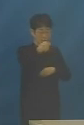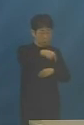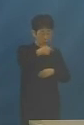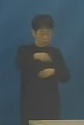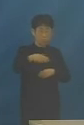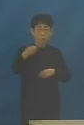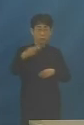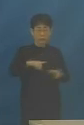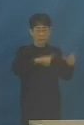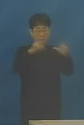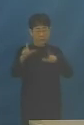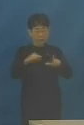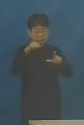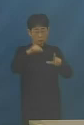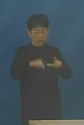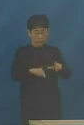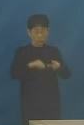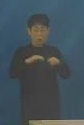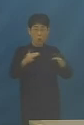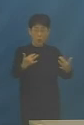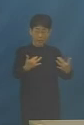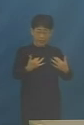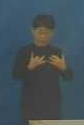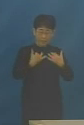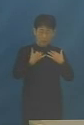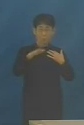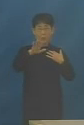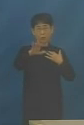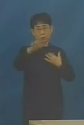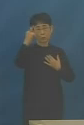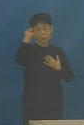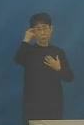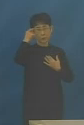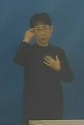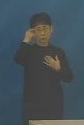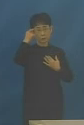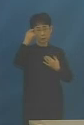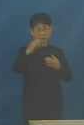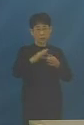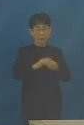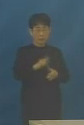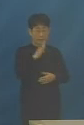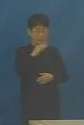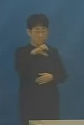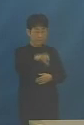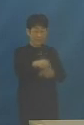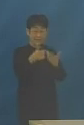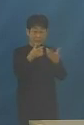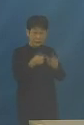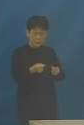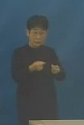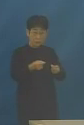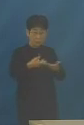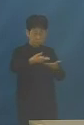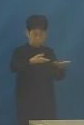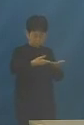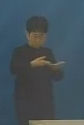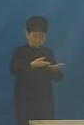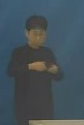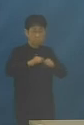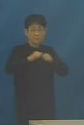も影響すると思いますそのような意味でこうしたことはやはり現場でよくすり合わせていただきたいということを